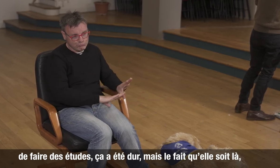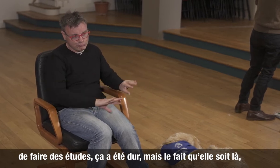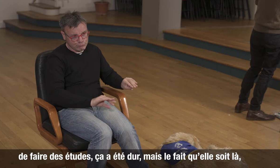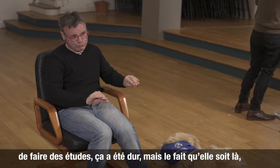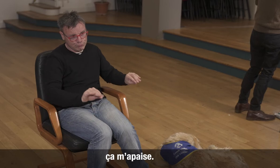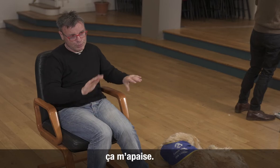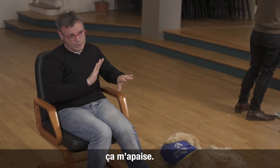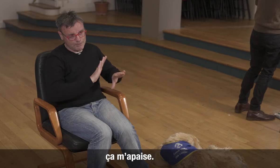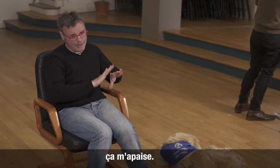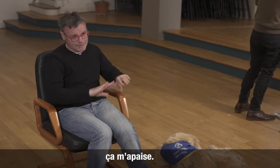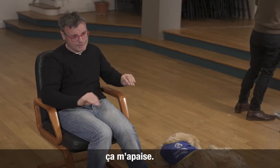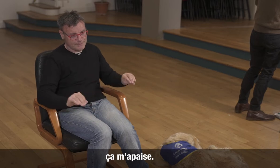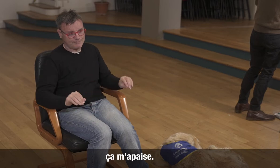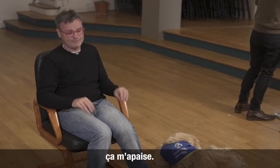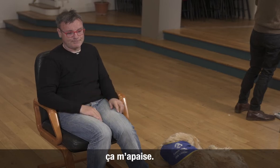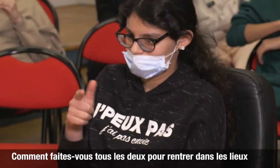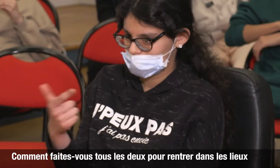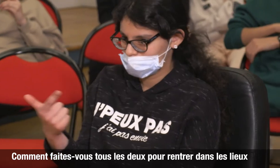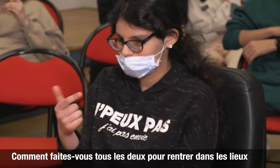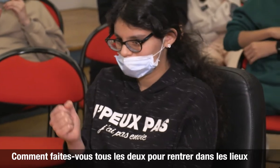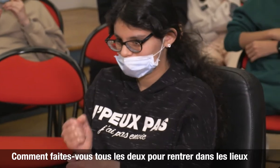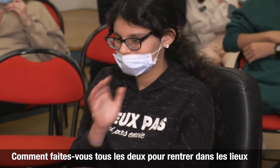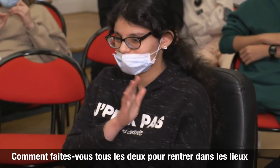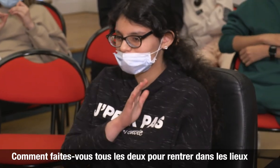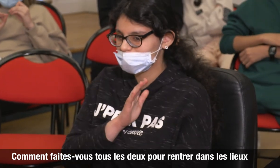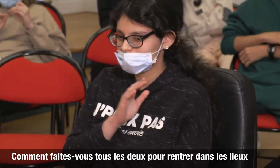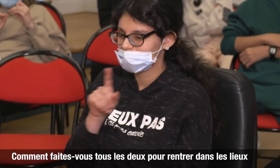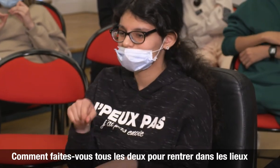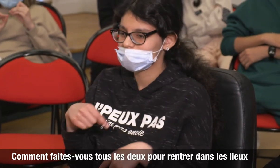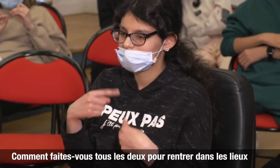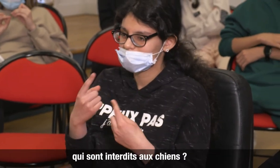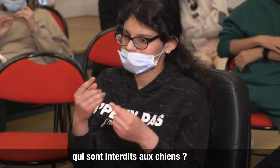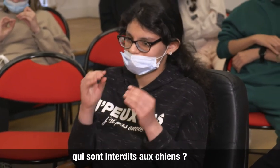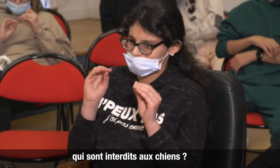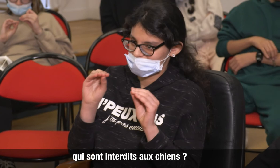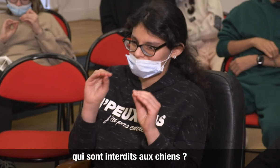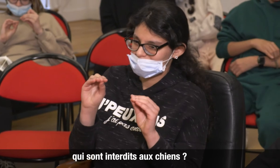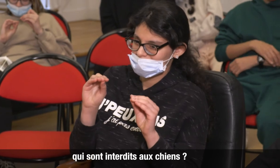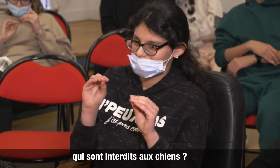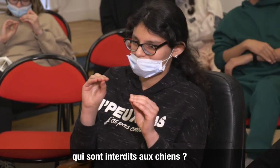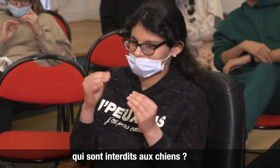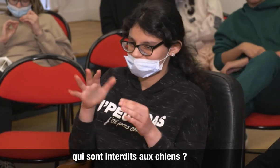qu'elle soit là, ça m'apaise. Comment vous faites tous les deux pour rentrer dans les lieux qui sont interdits aux chiens